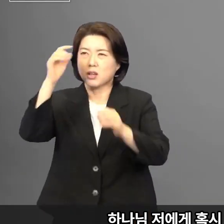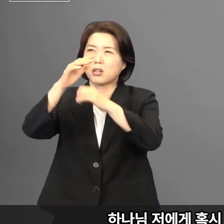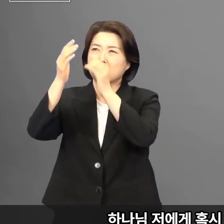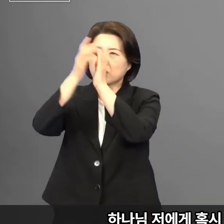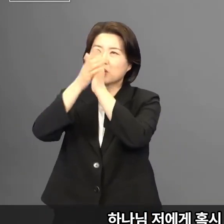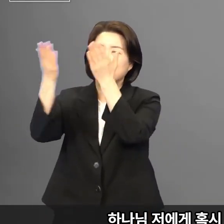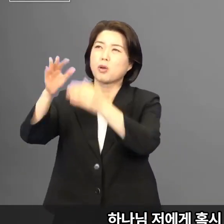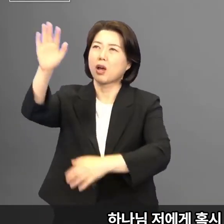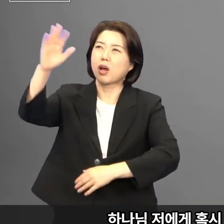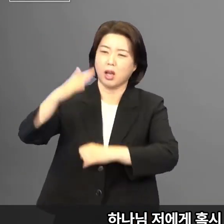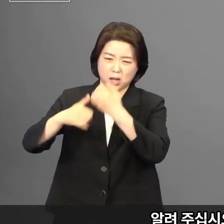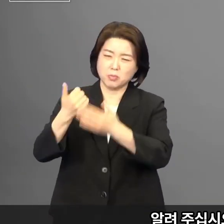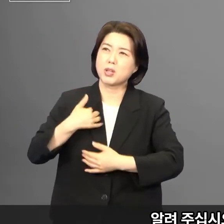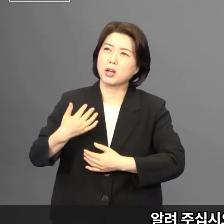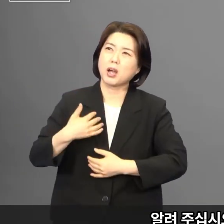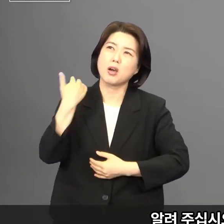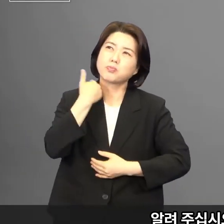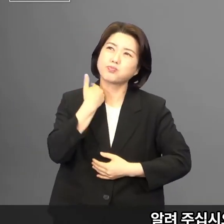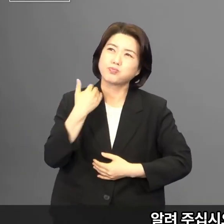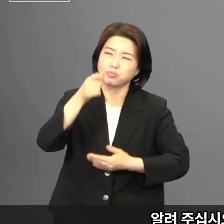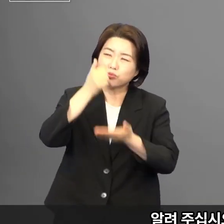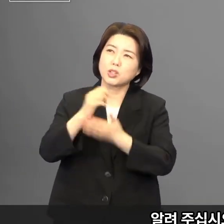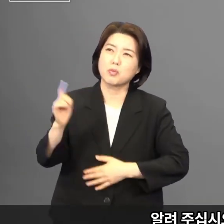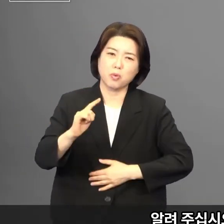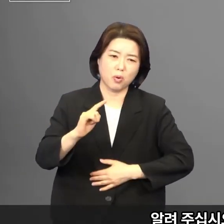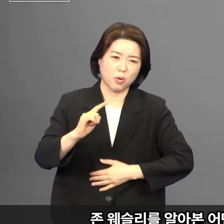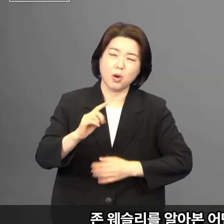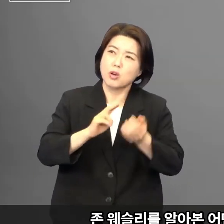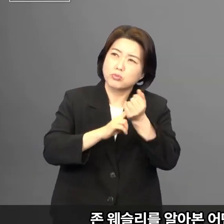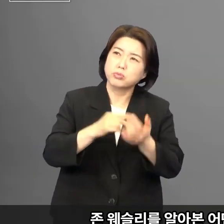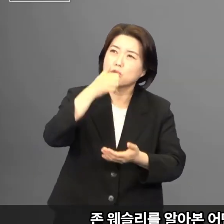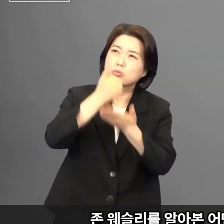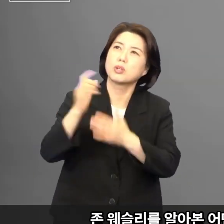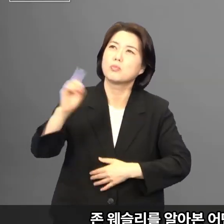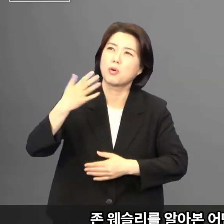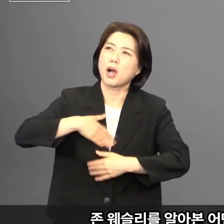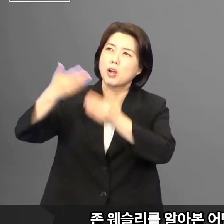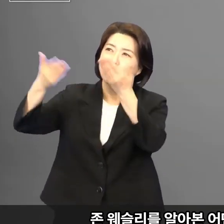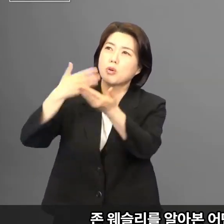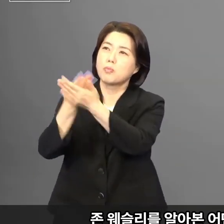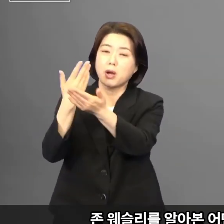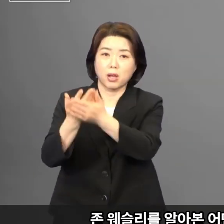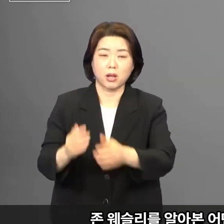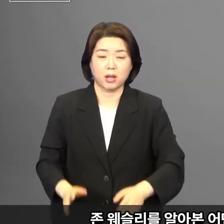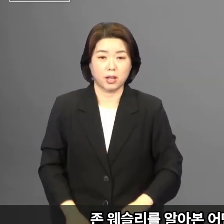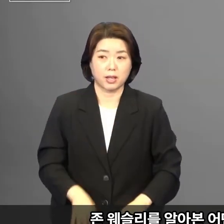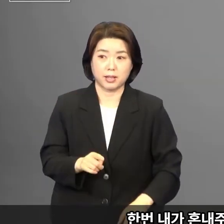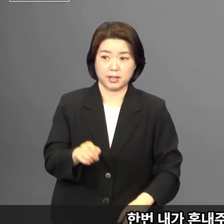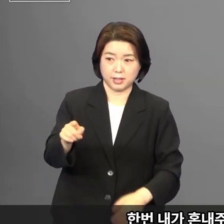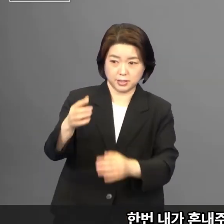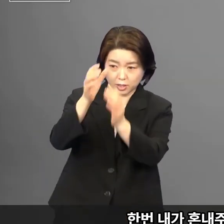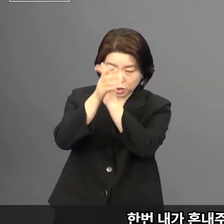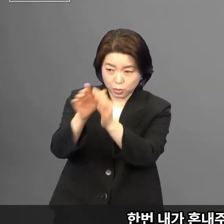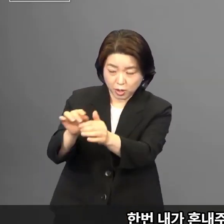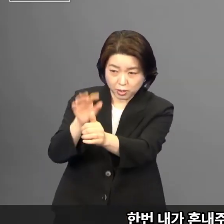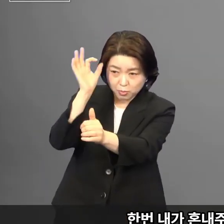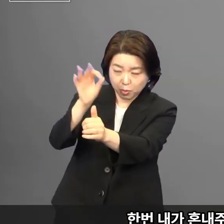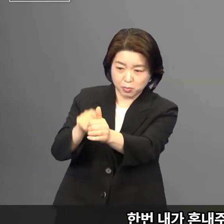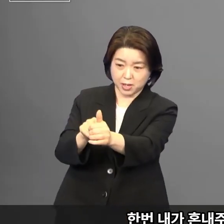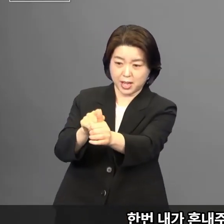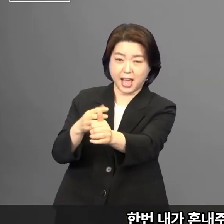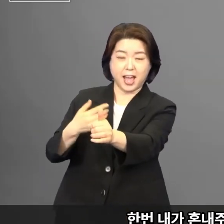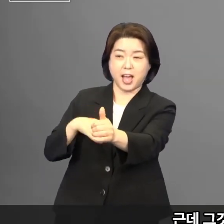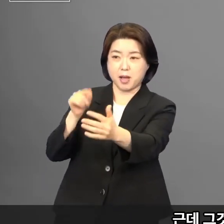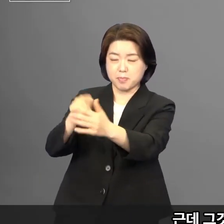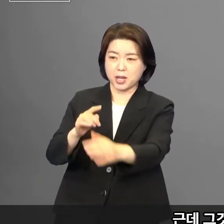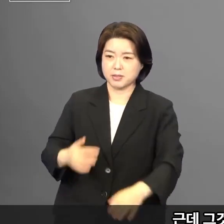혹시 숨겨진 죄가 무엇입니까? 알려주십시오라고 기도하는데 존 웨슬리를 알아본 어떤 사람이 이번에 감리교 목사 한번 내가 혼내주자